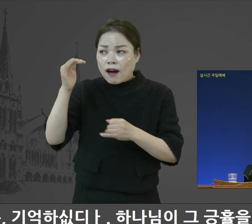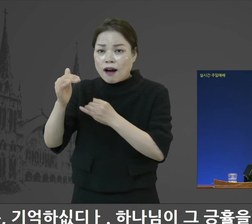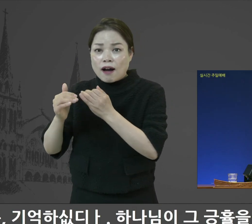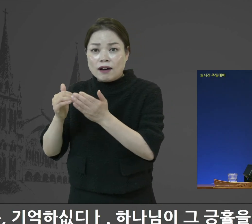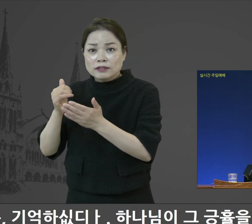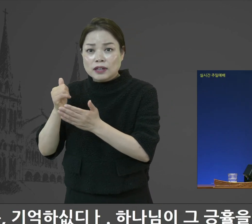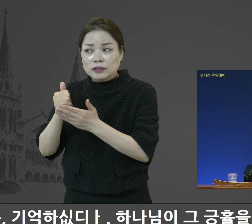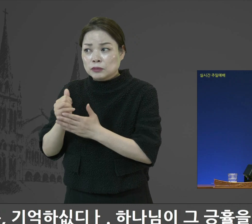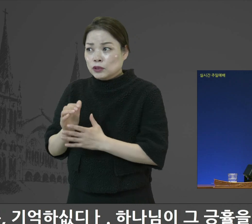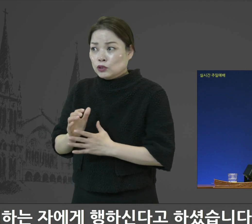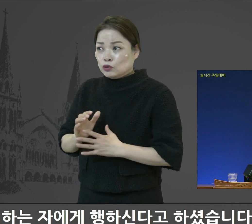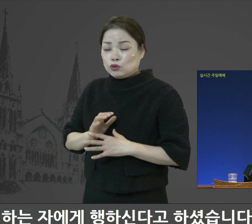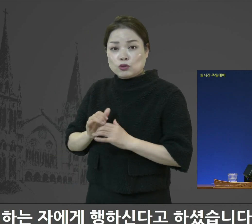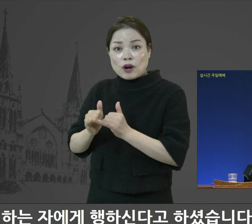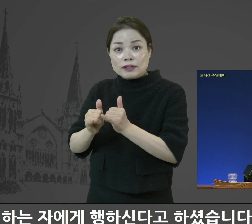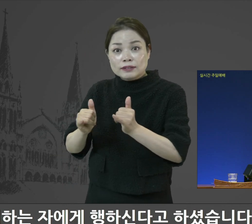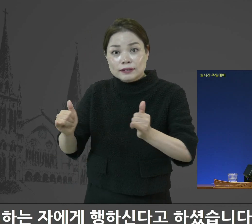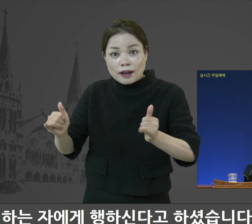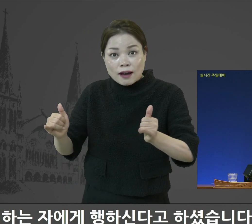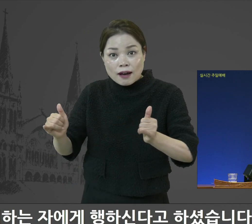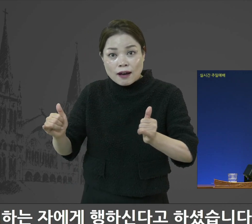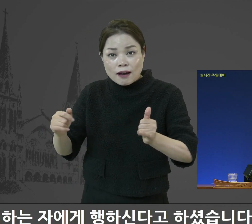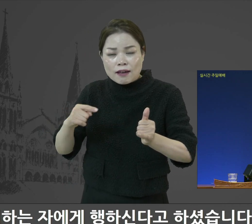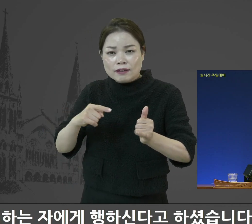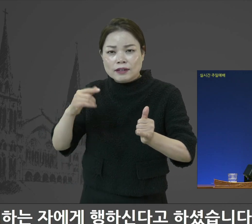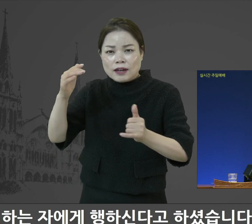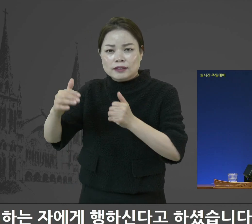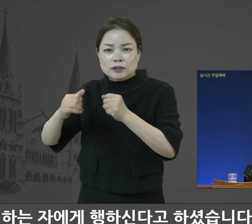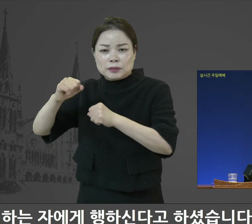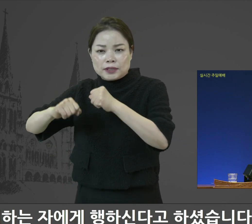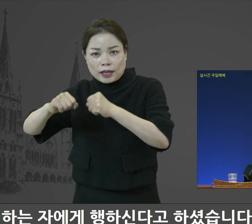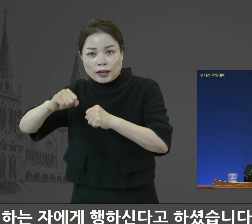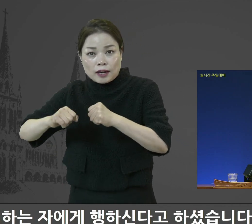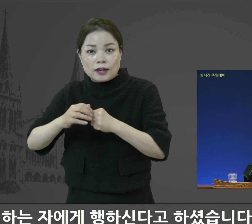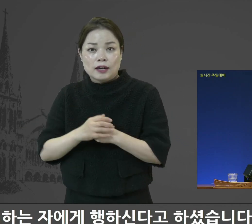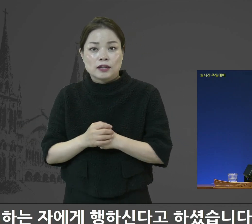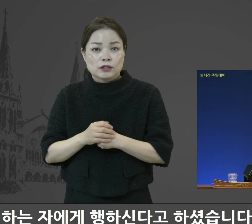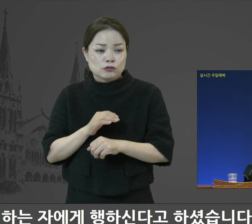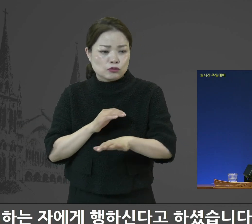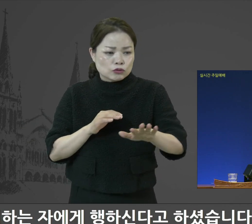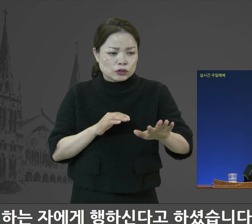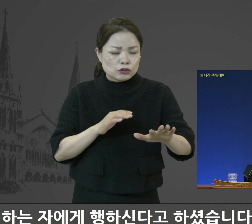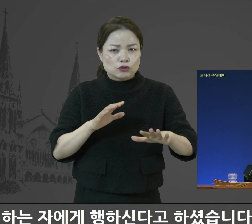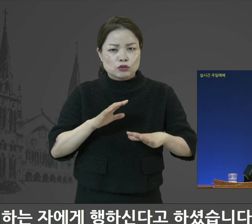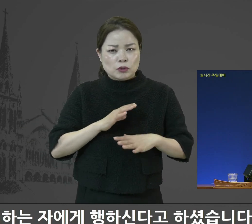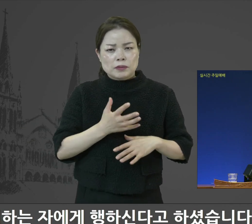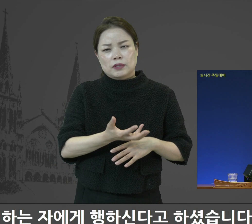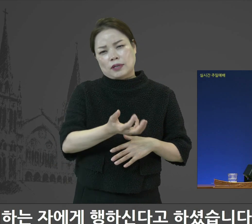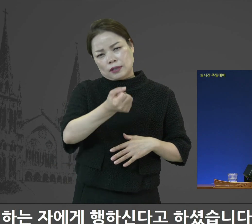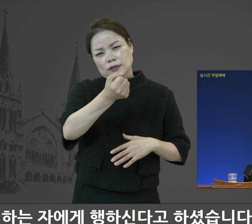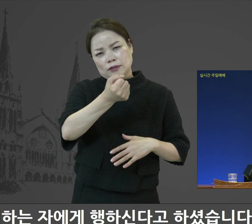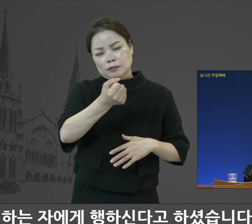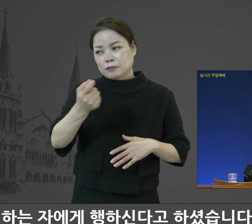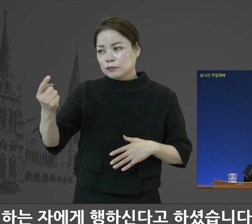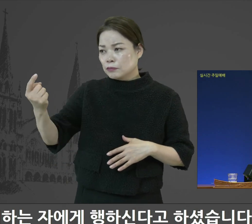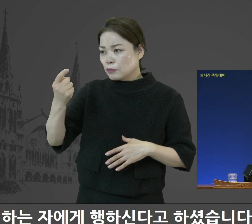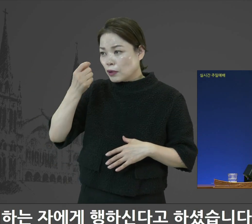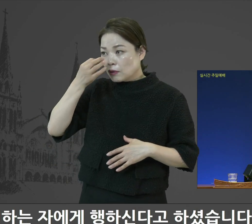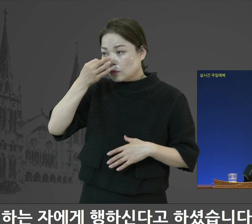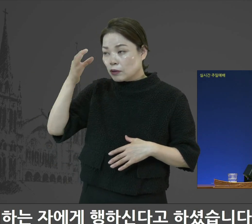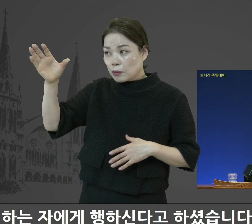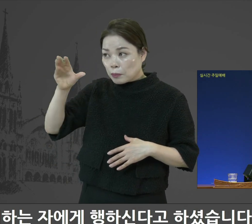하나님을 두려워하는 자에게. 이 두려움을 우리가 갖고 배우십시다.